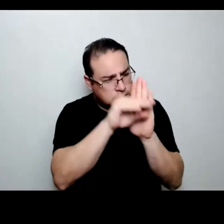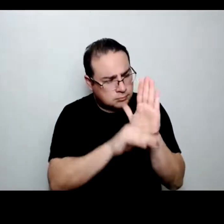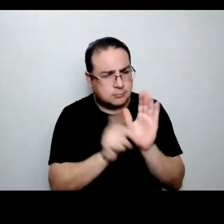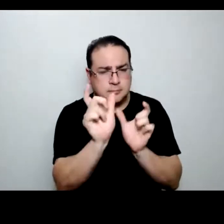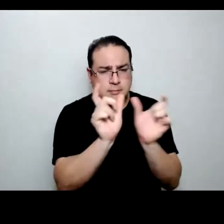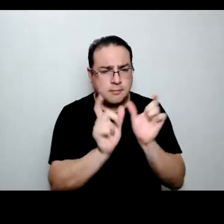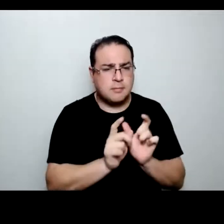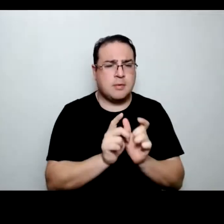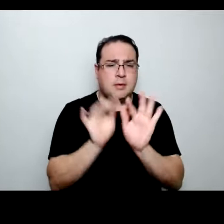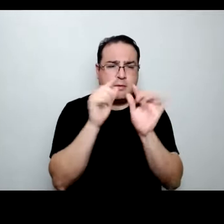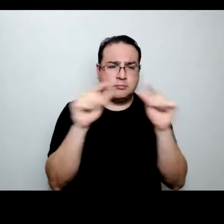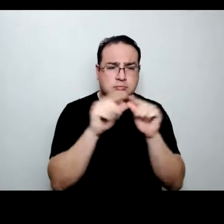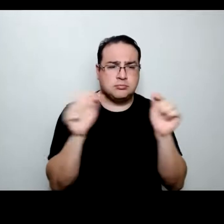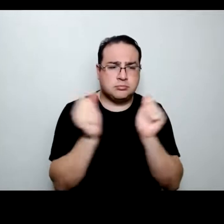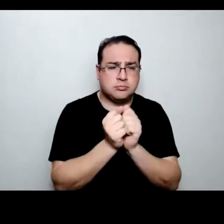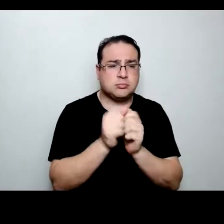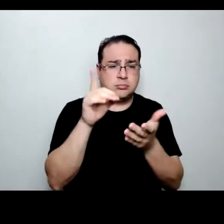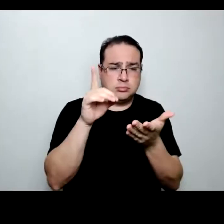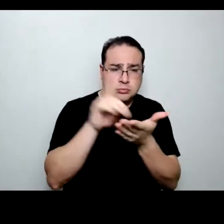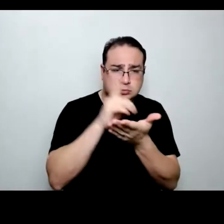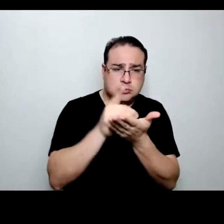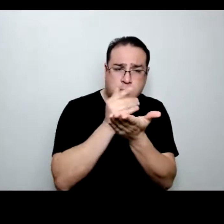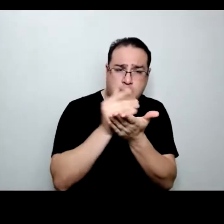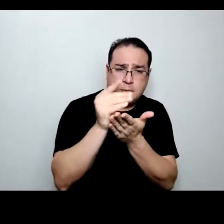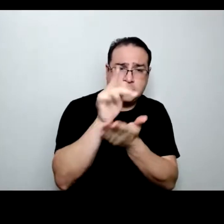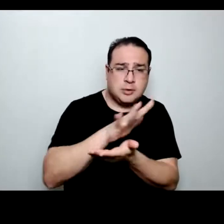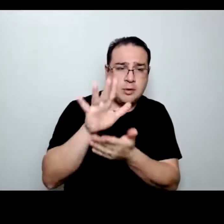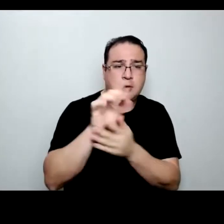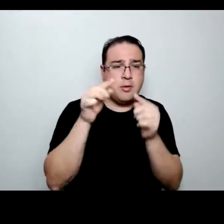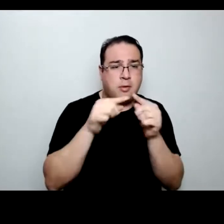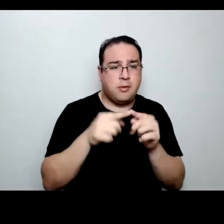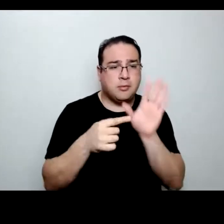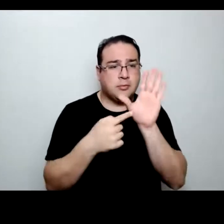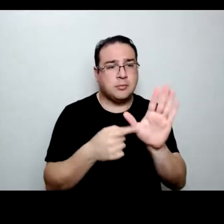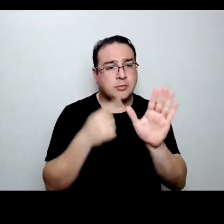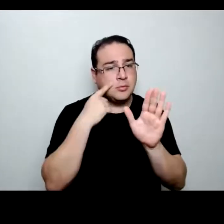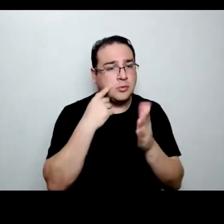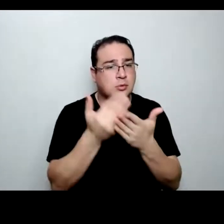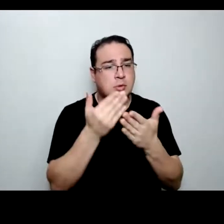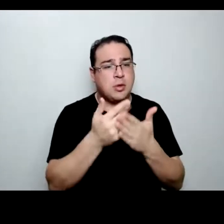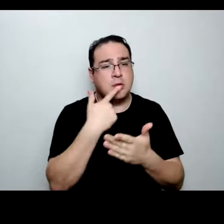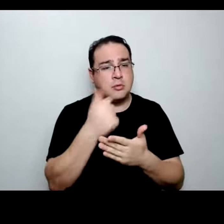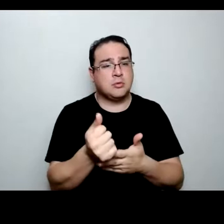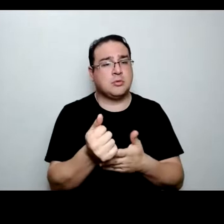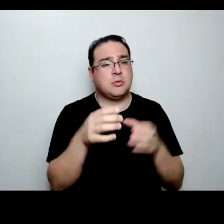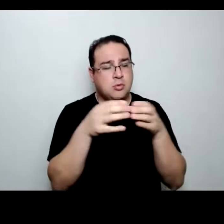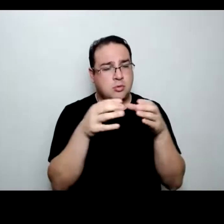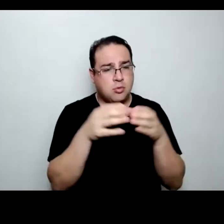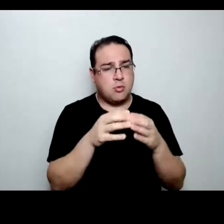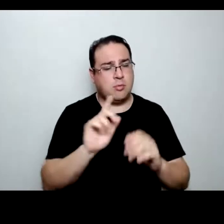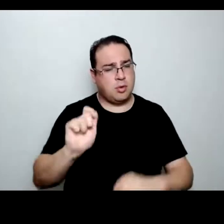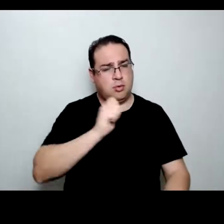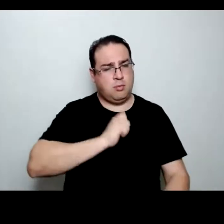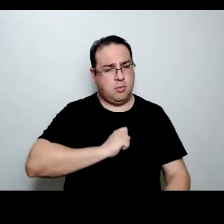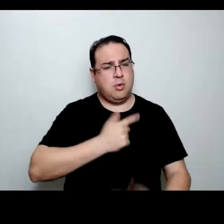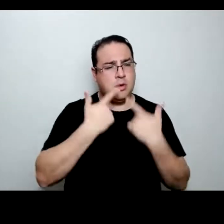recolhidas em campo. Quer dizer, o dicionário começa, em geral, pelo próprio material de estudo da língua que o linguista ou o antropólogo está